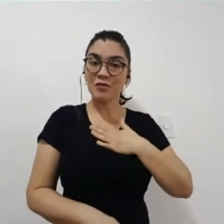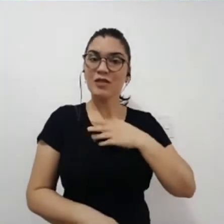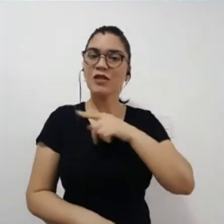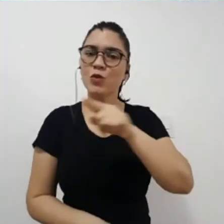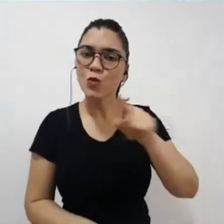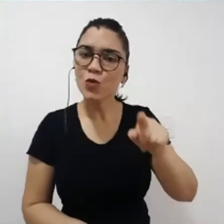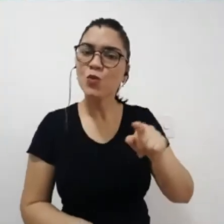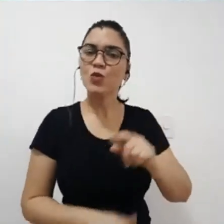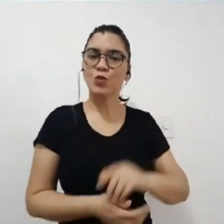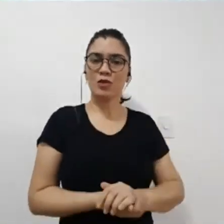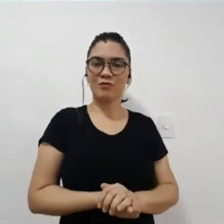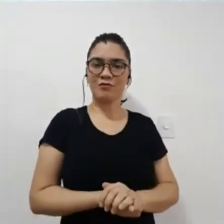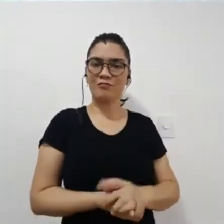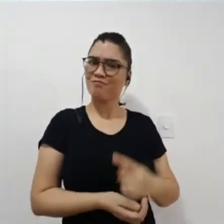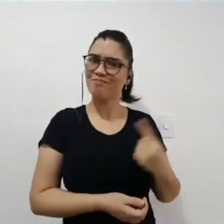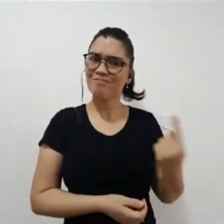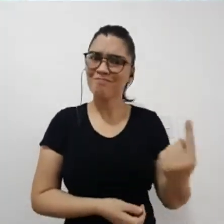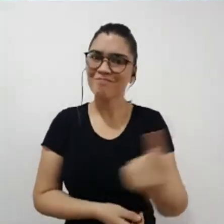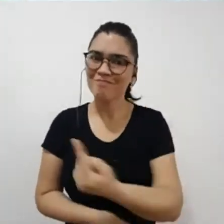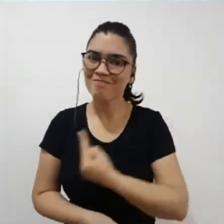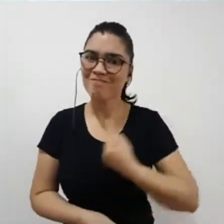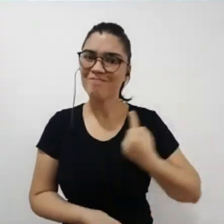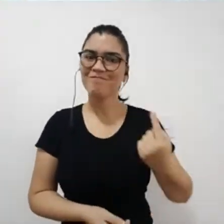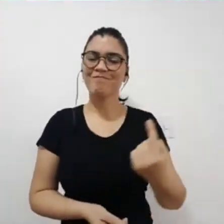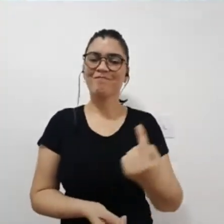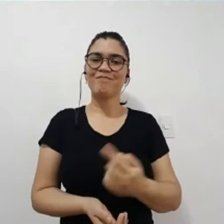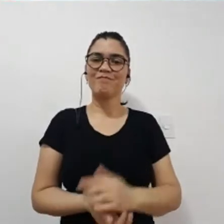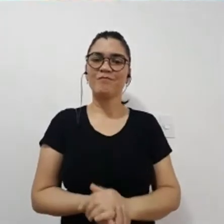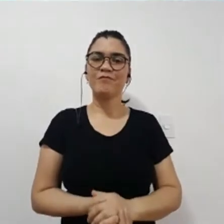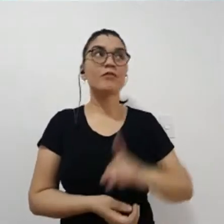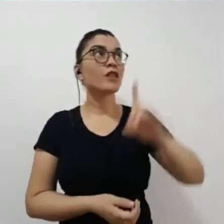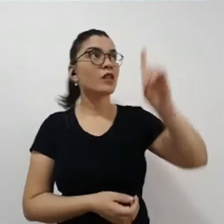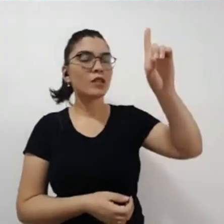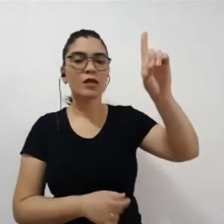Aquilo que acontece em nossa vida está sob o controle do Senhor.